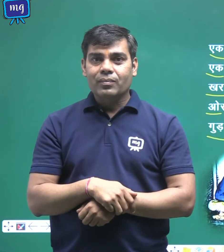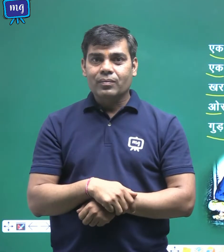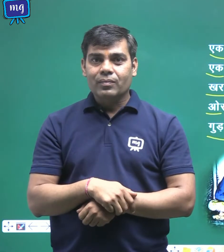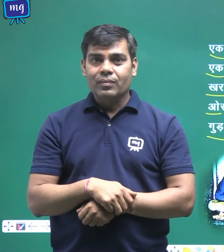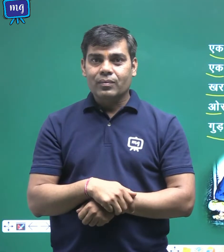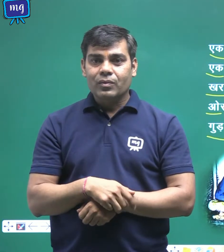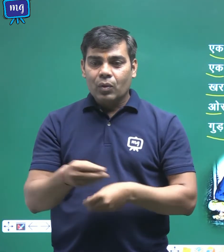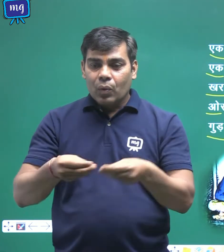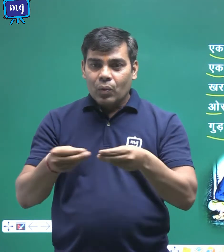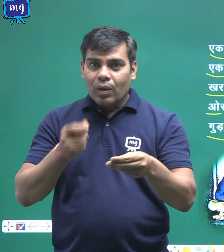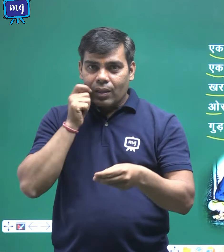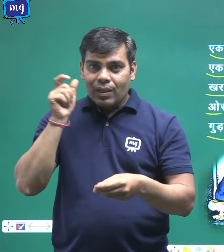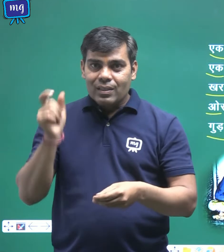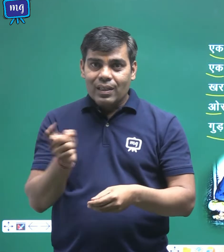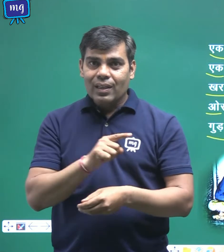दुकानदार से